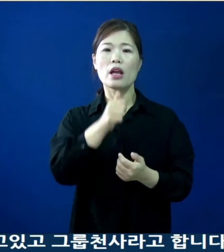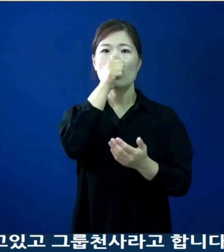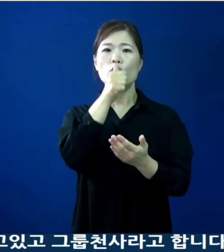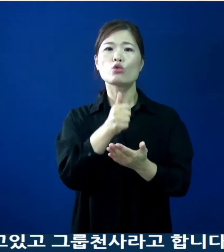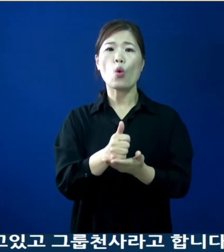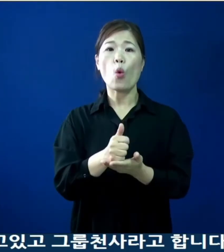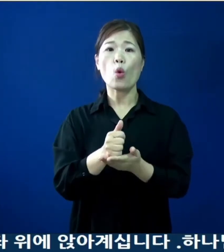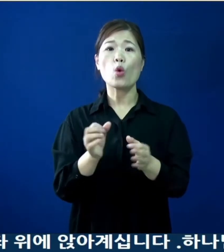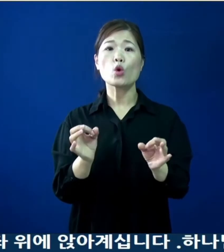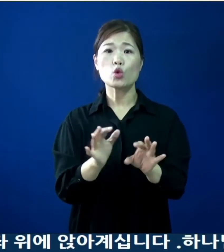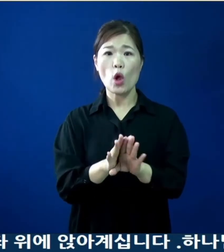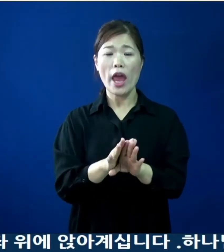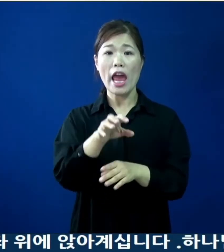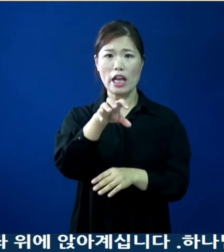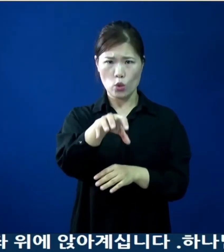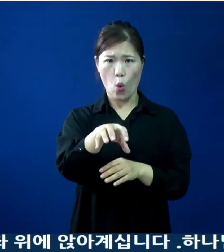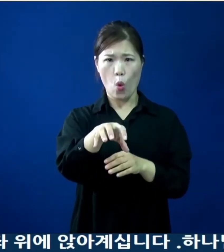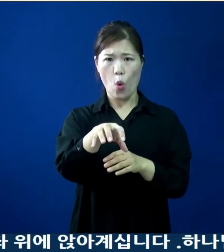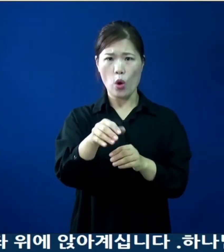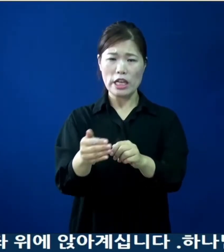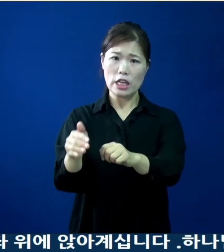속죄소에 1년에 한 번